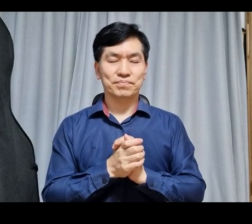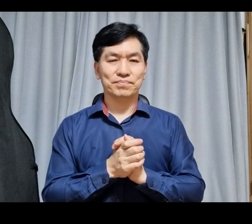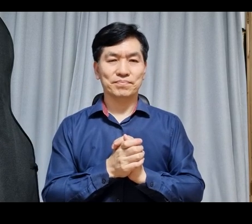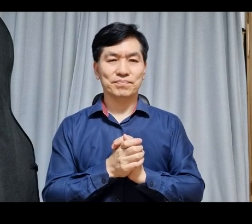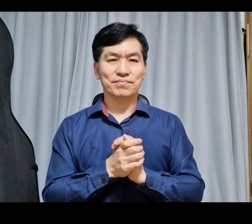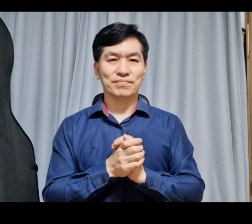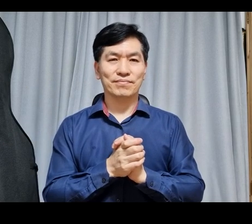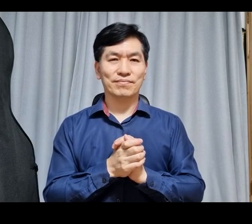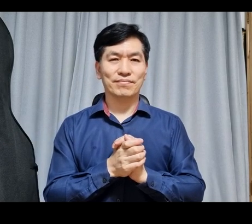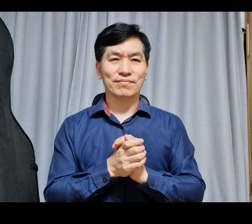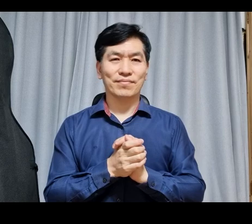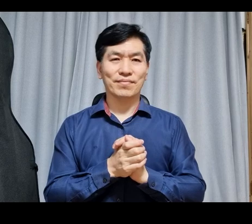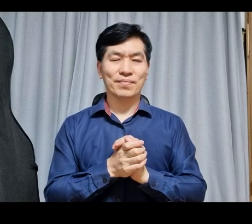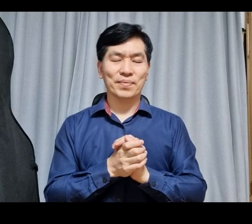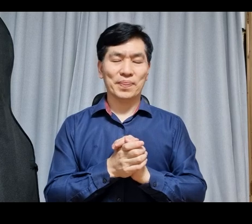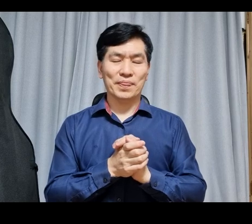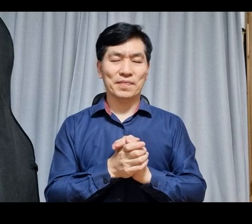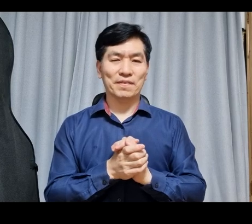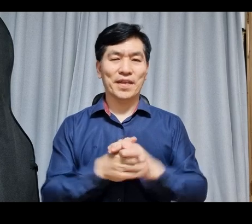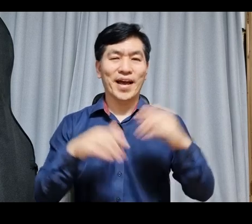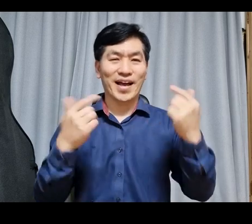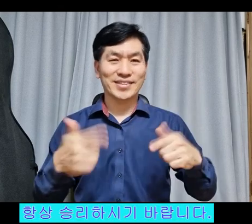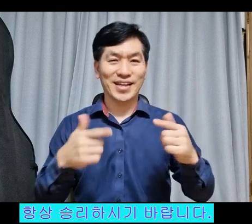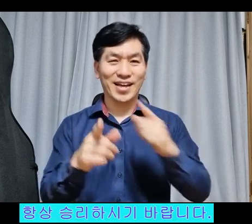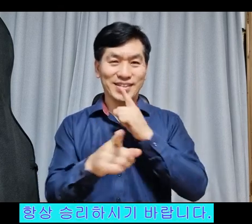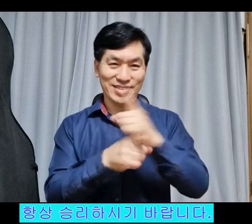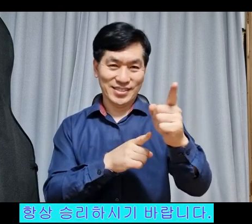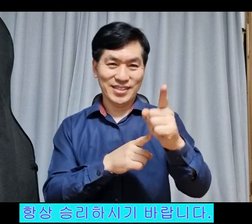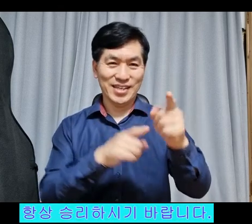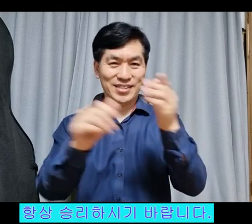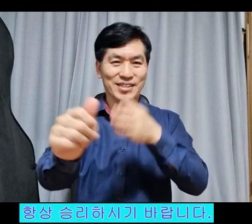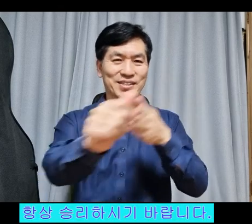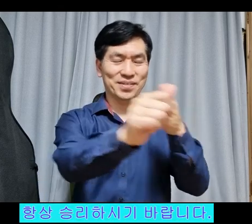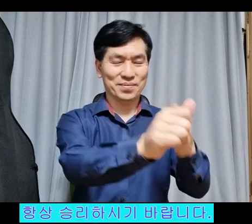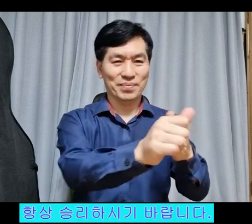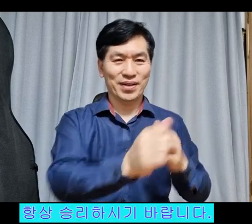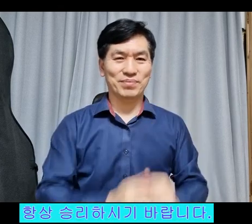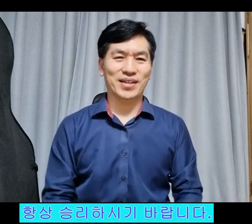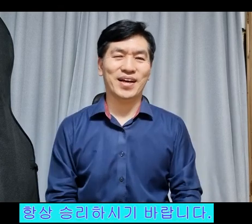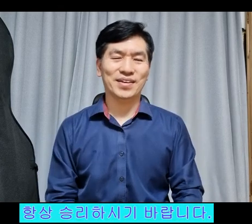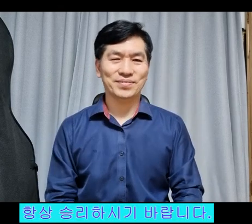항상 승리하시기를 바랍니다.